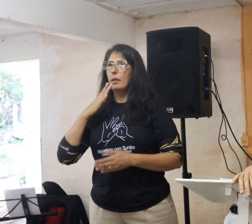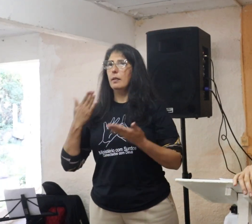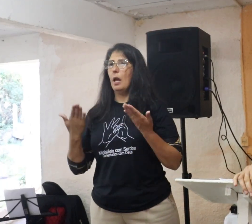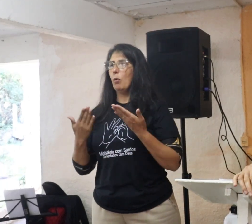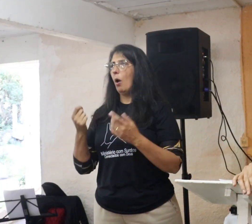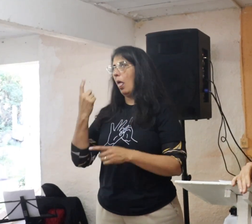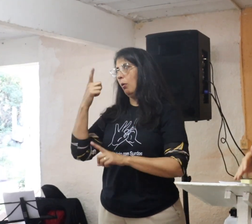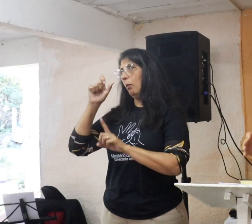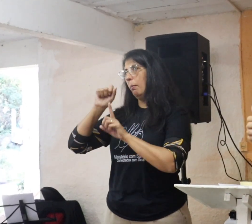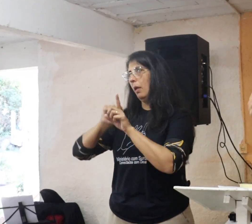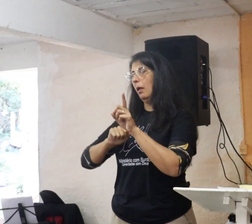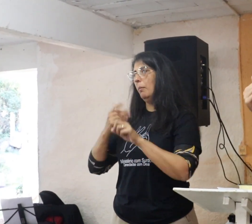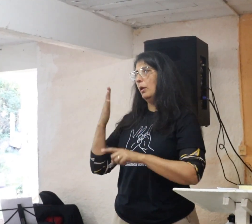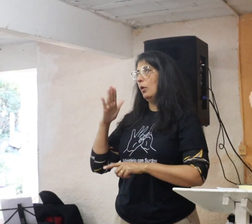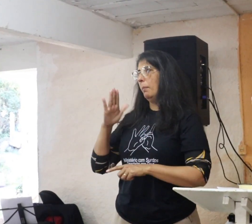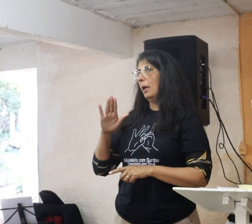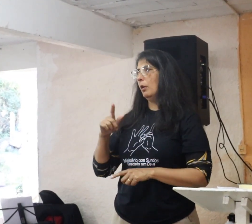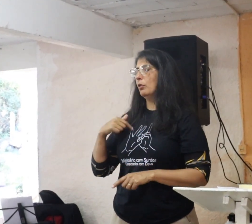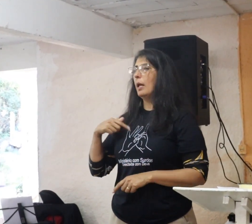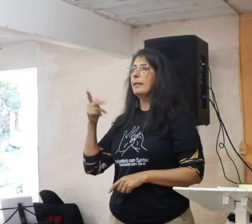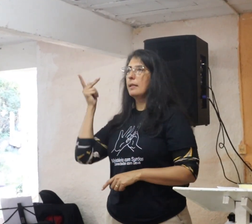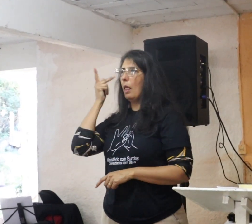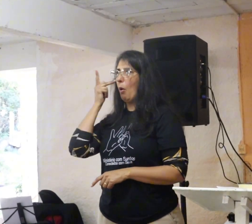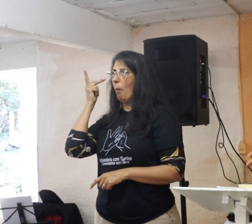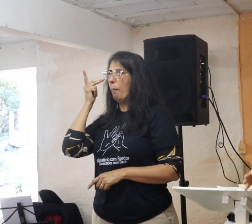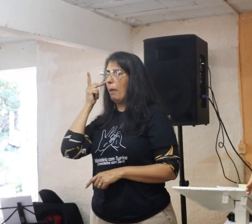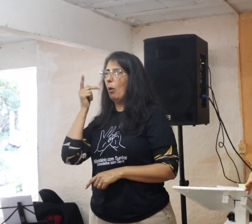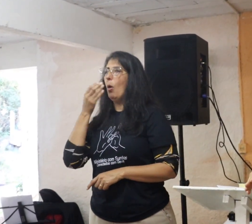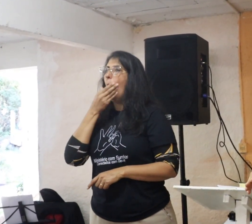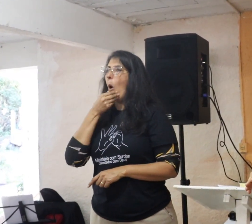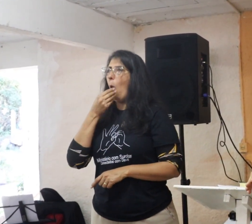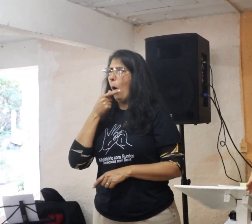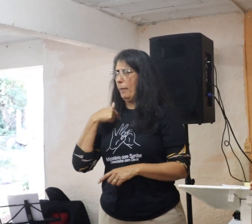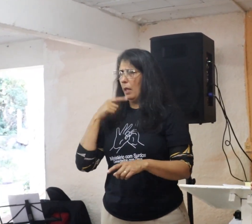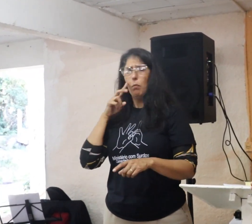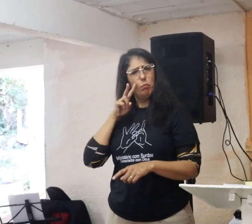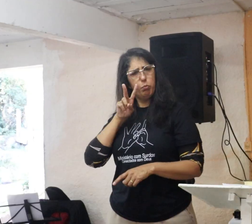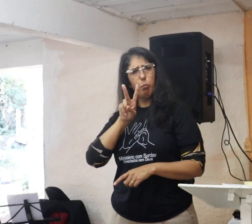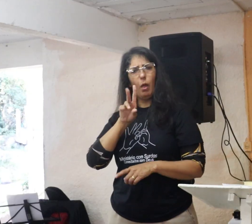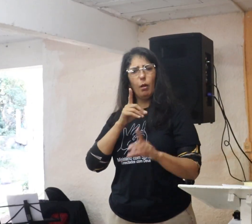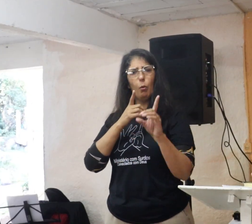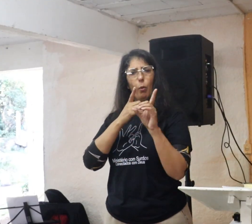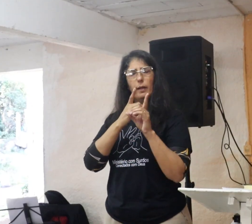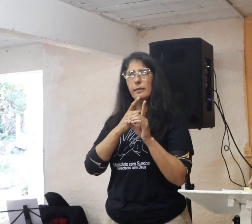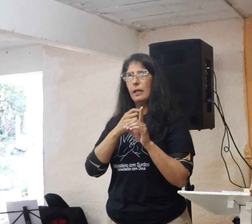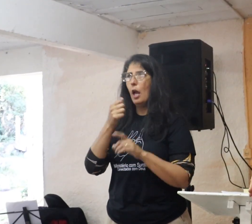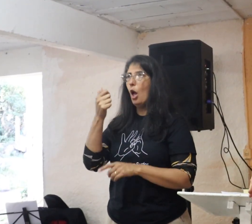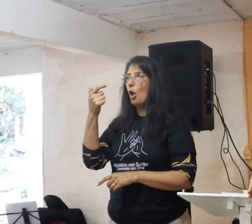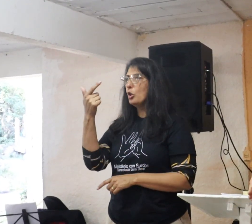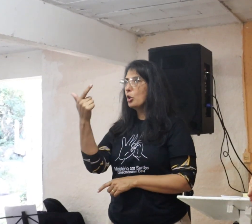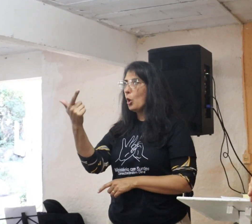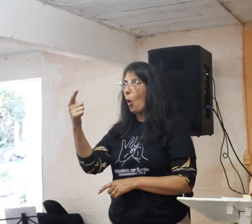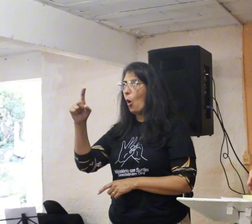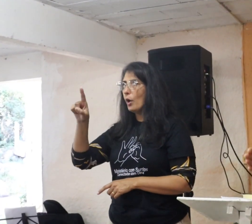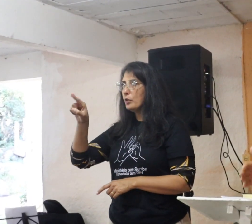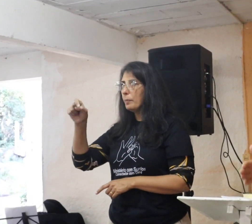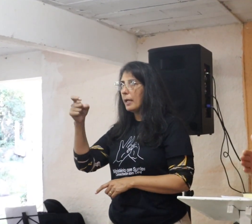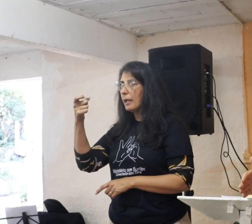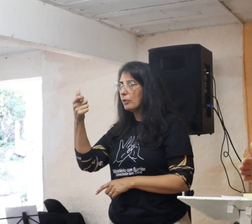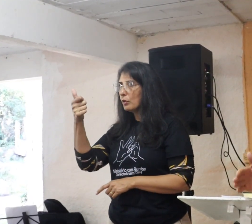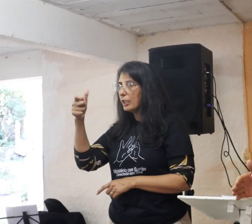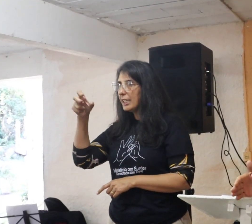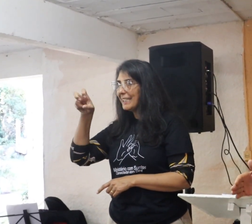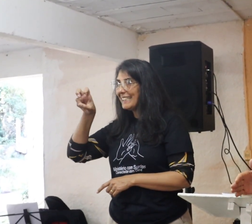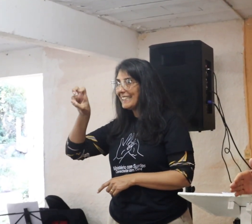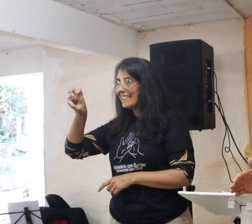tem um mês e pouco, um rapaz lá em São Paulo, acho que ele tem 20 anos de idade, ele tem 2,15 metros. Ele é